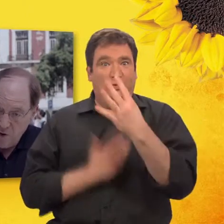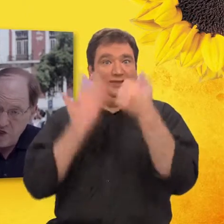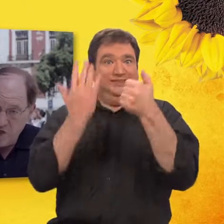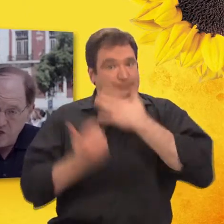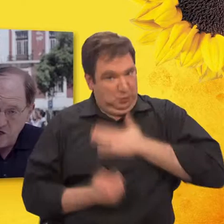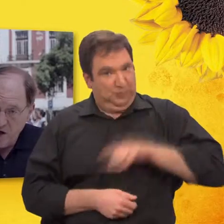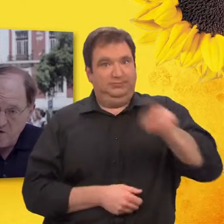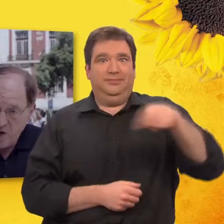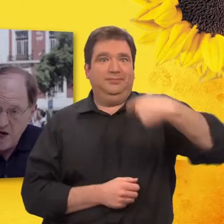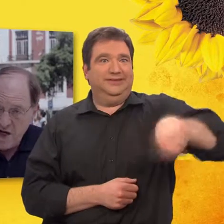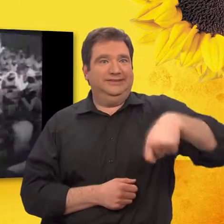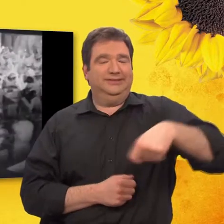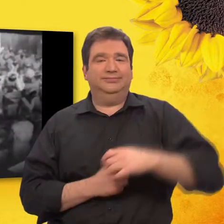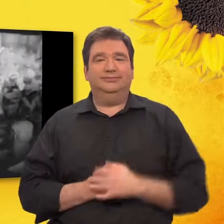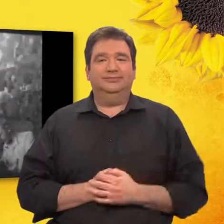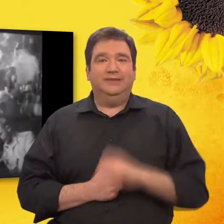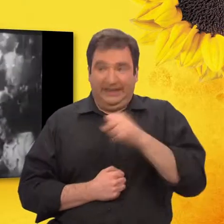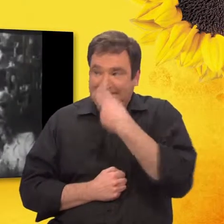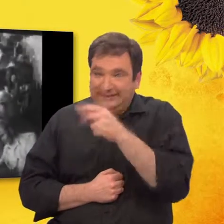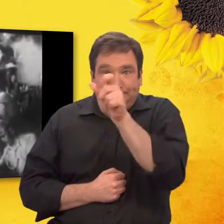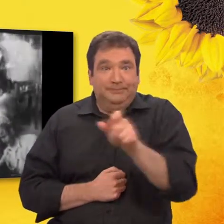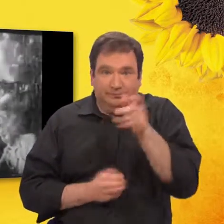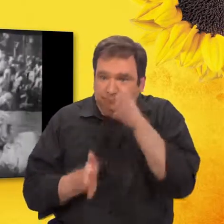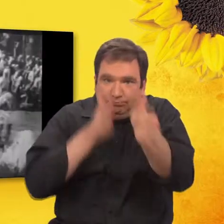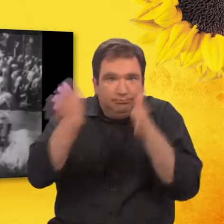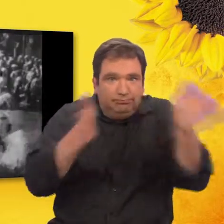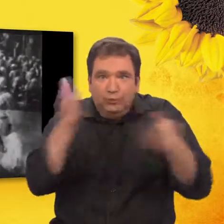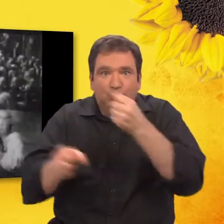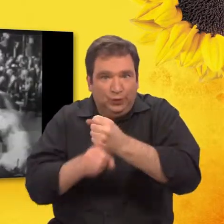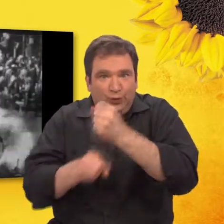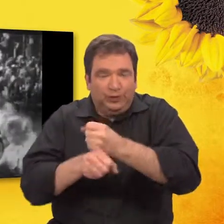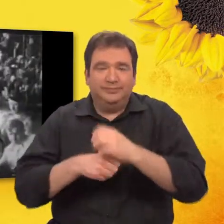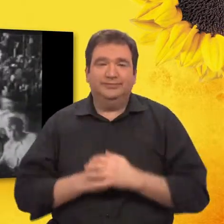with 46 states out of 48. You can actually see people going to work.